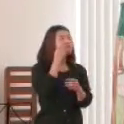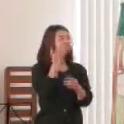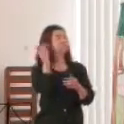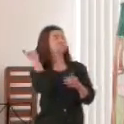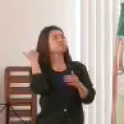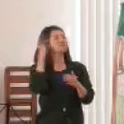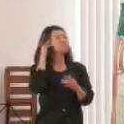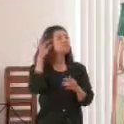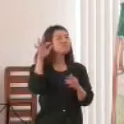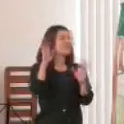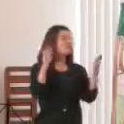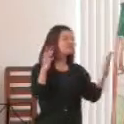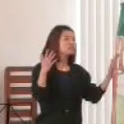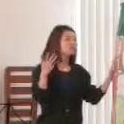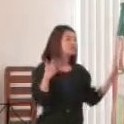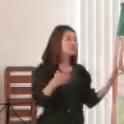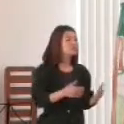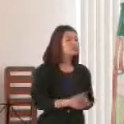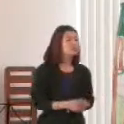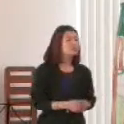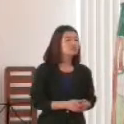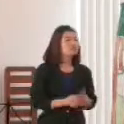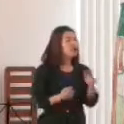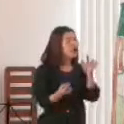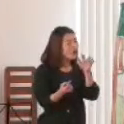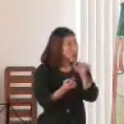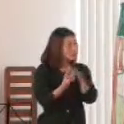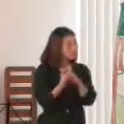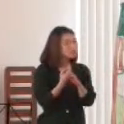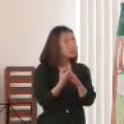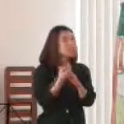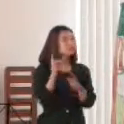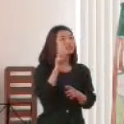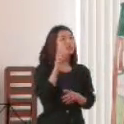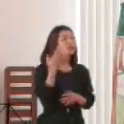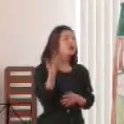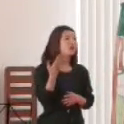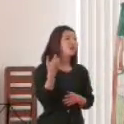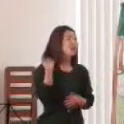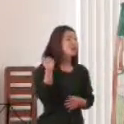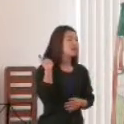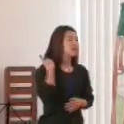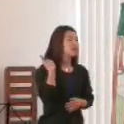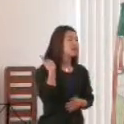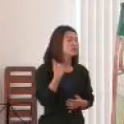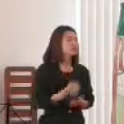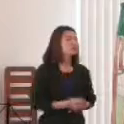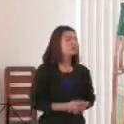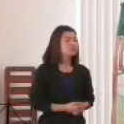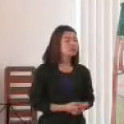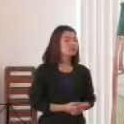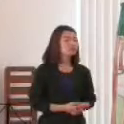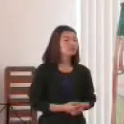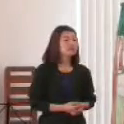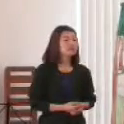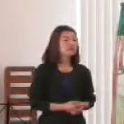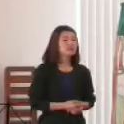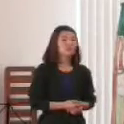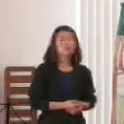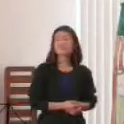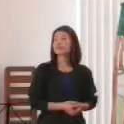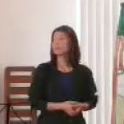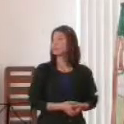ね。まあ、原因とかはどうなのか私も分かりませんが、実は最近この近所